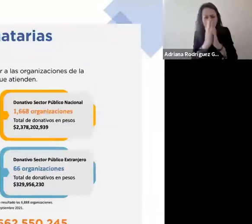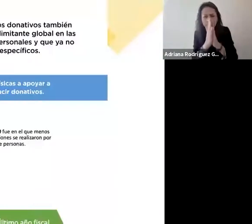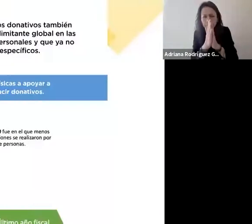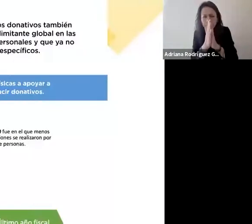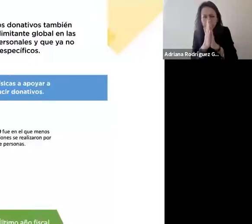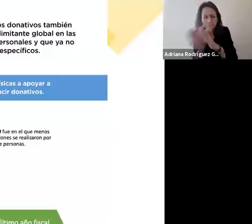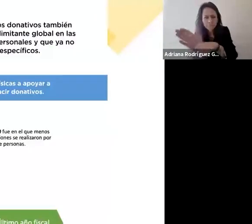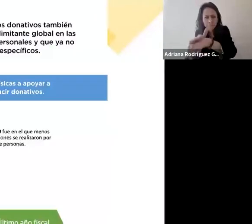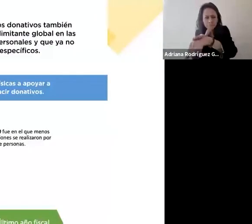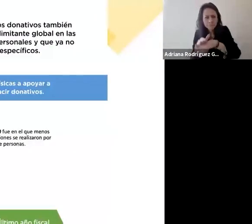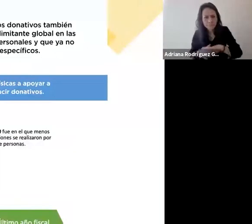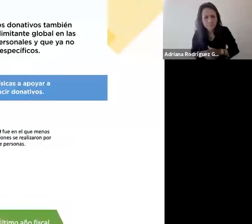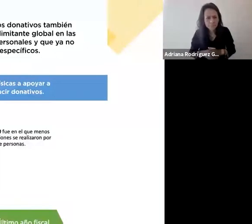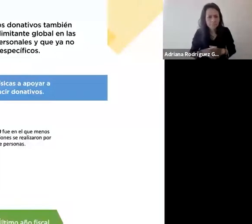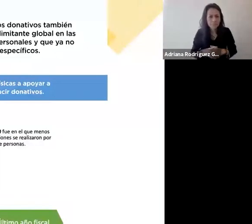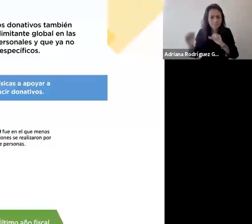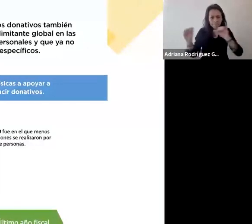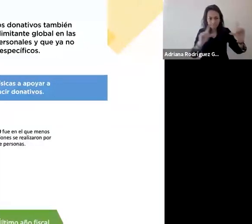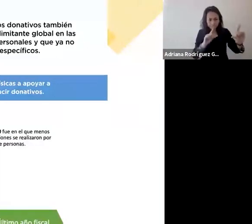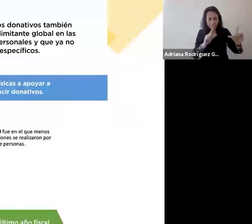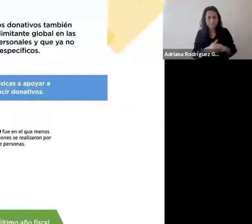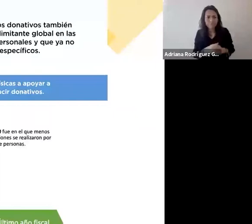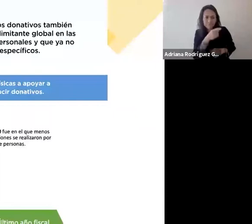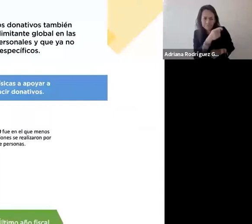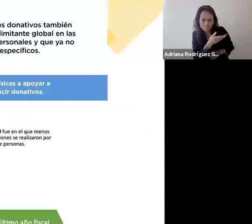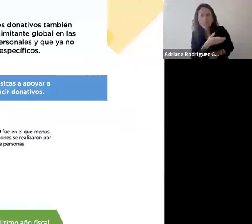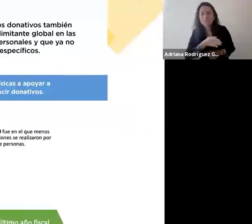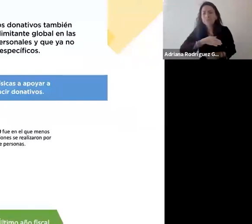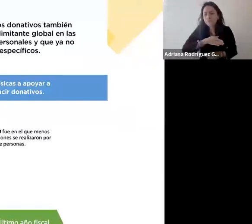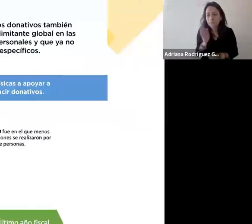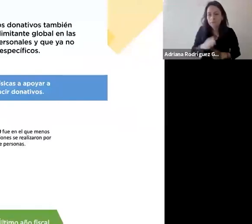ver la siguiente gráfica. Bueno, primero